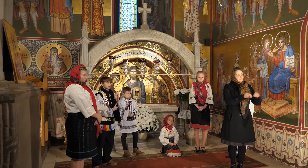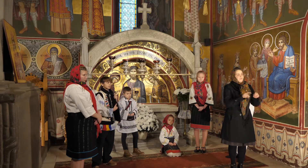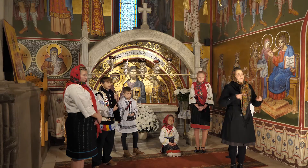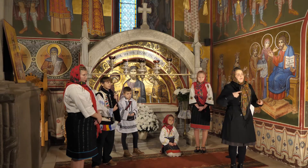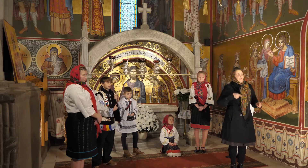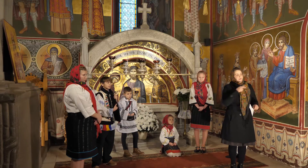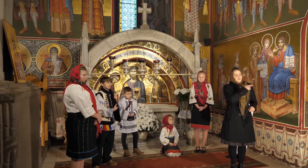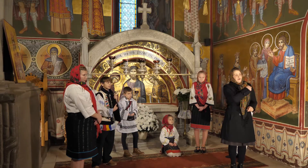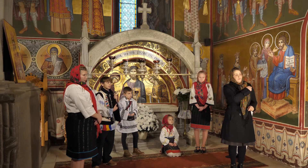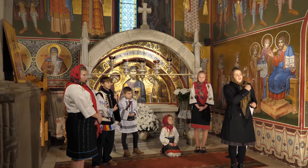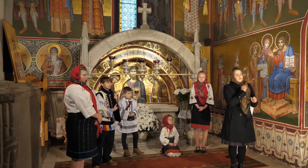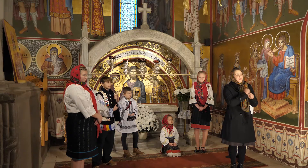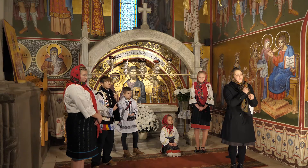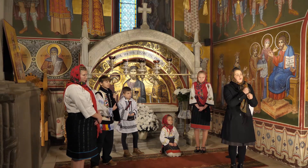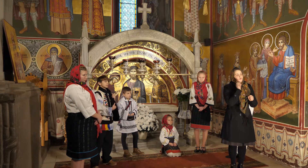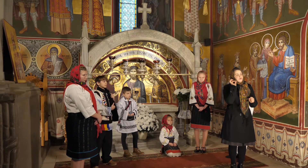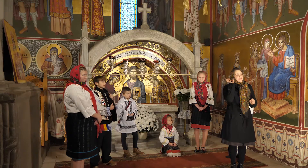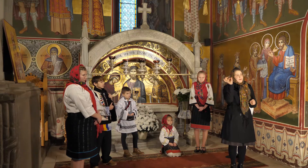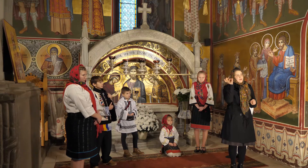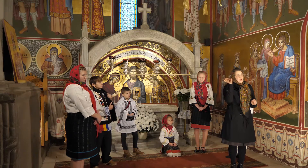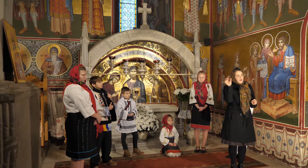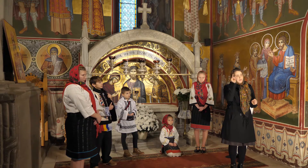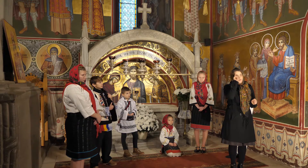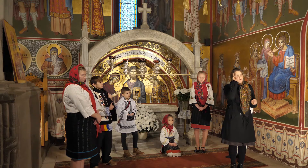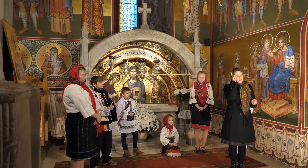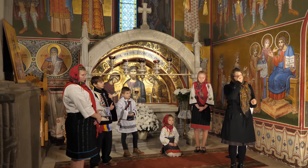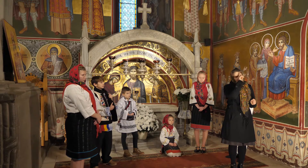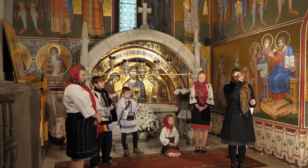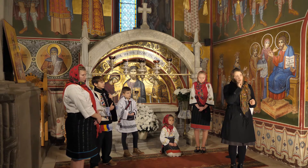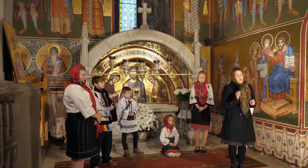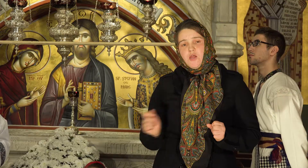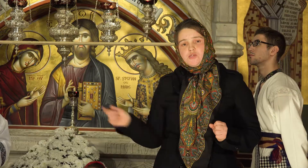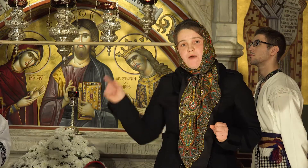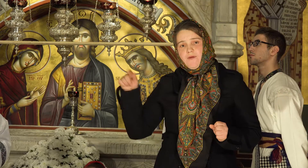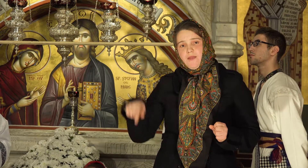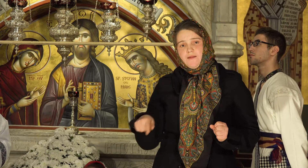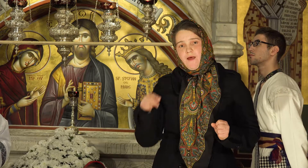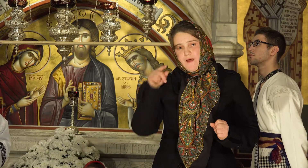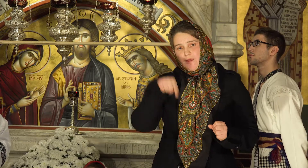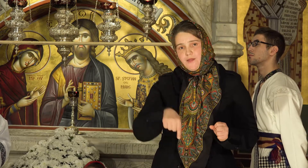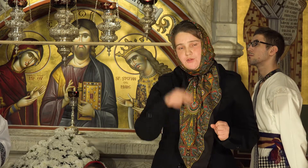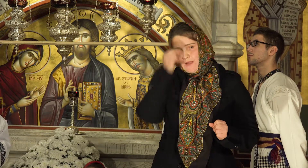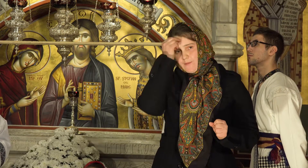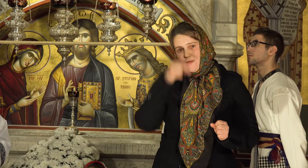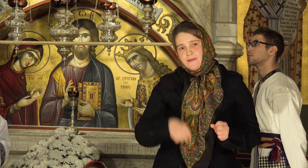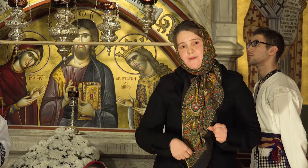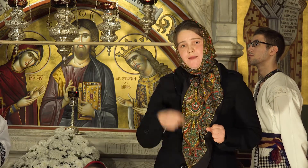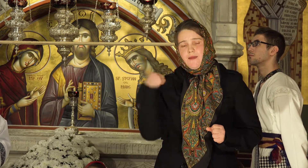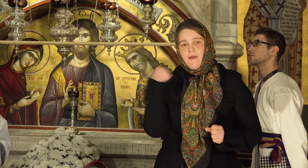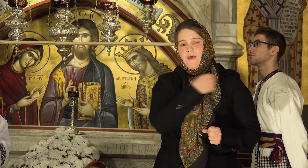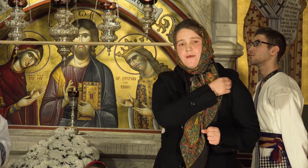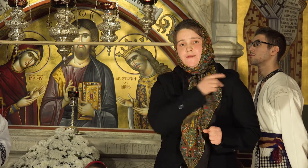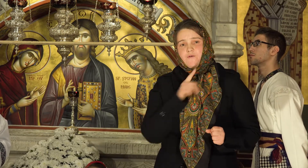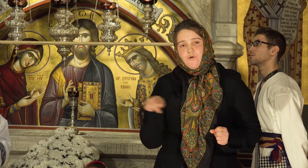Suntem de la Liceul Tehnologic Special Bibolărie și am venit aici, la mănăstire, să vă